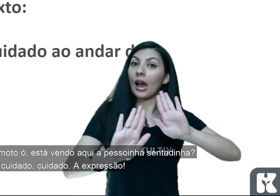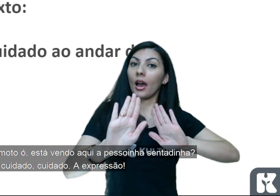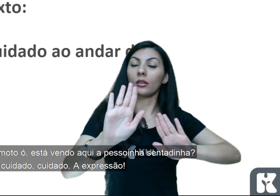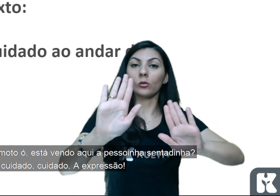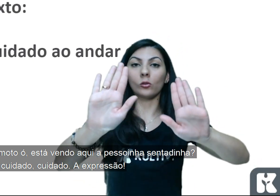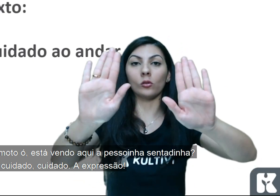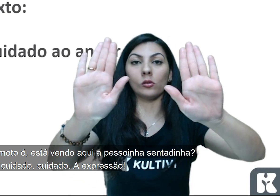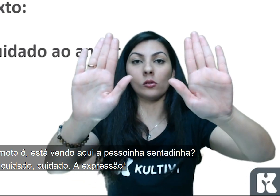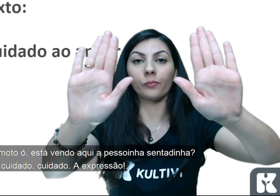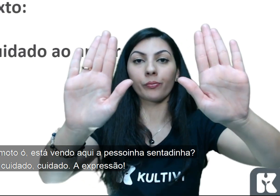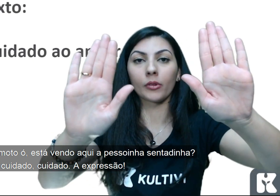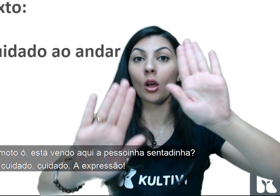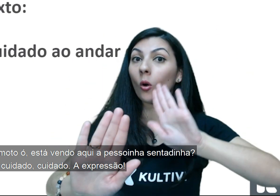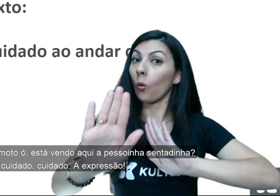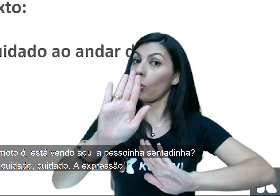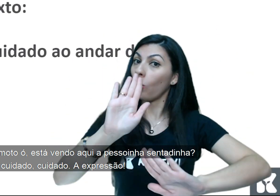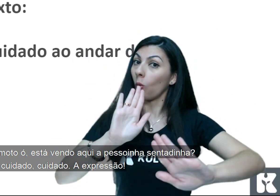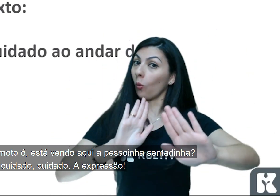Cuidado.